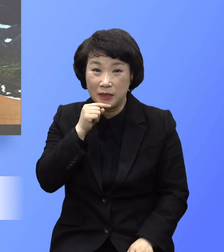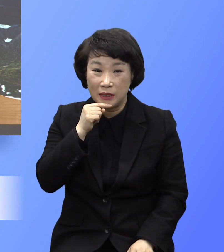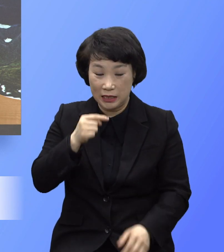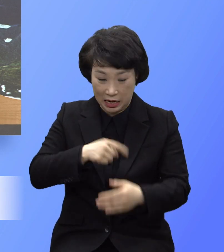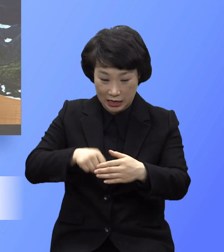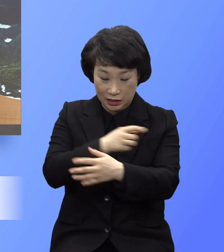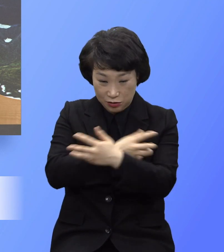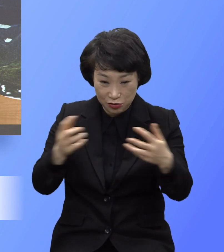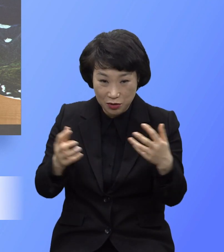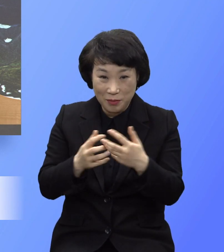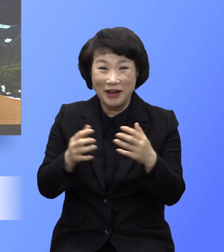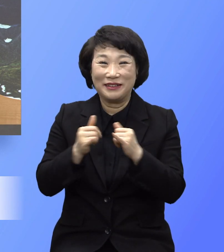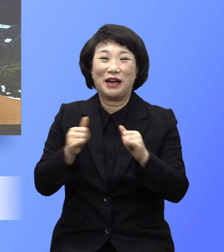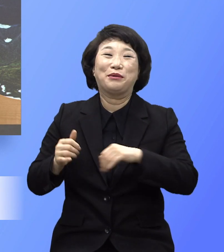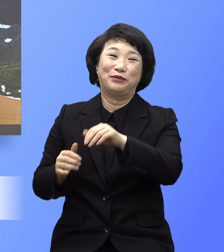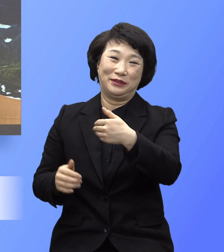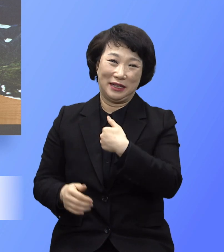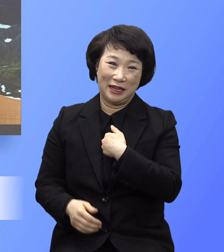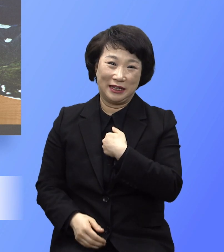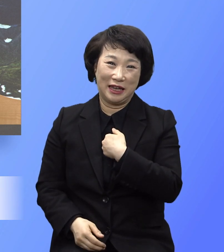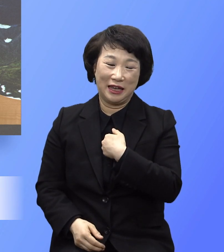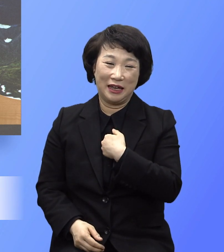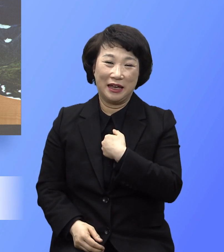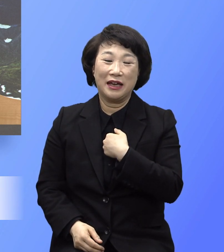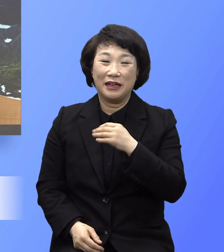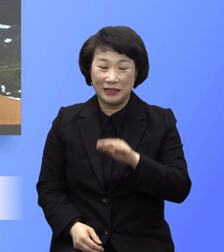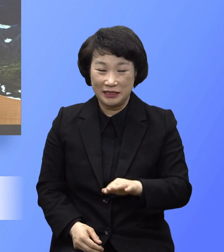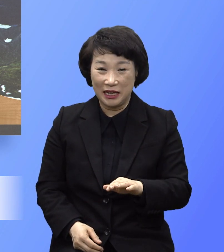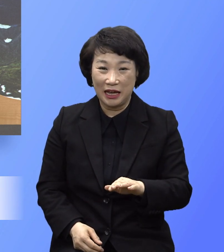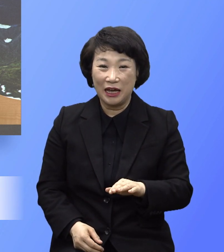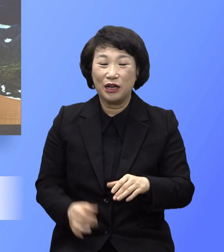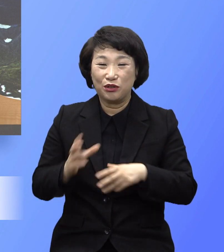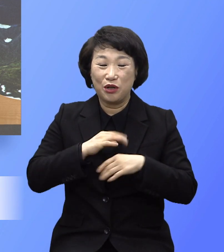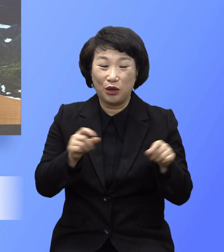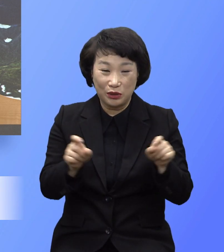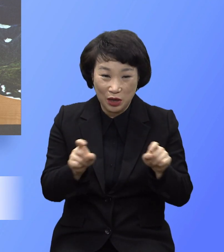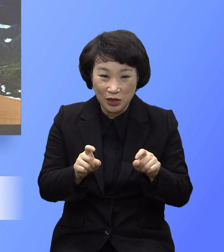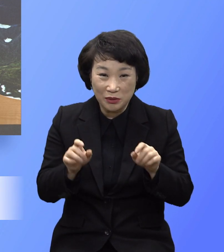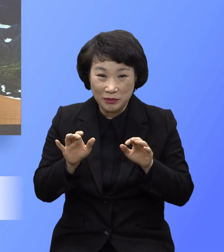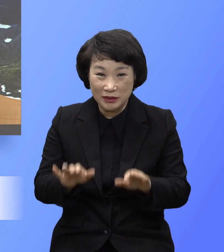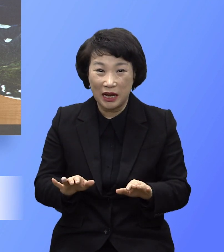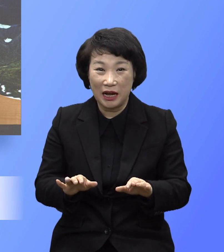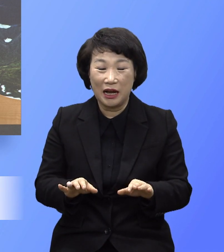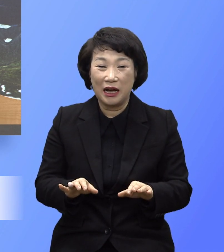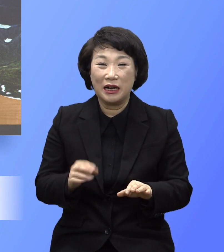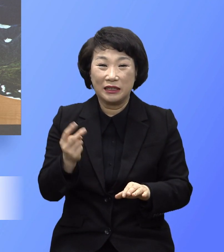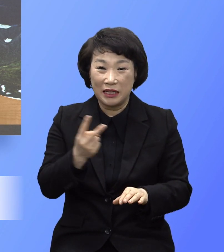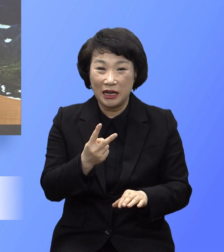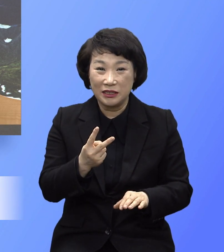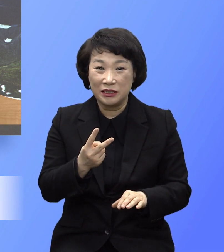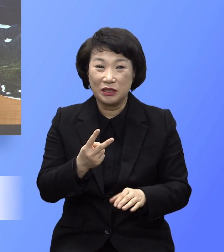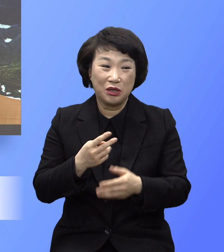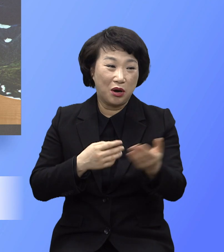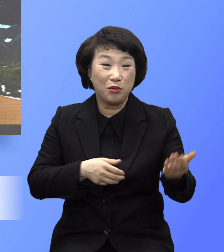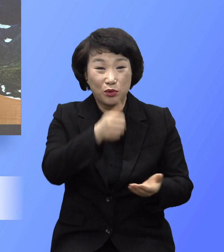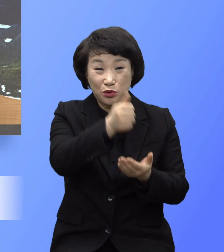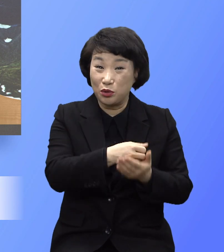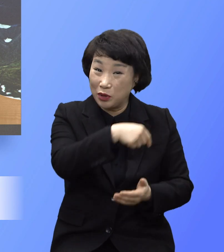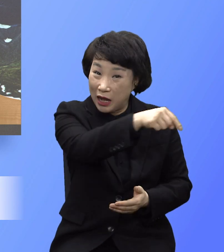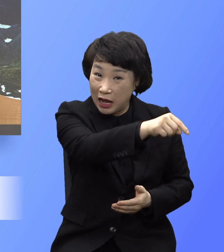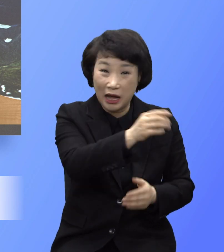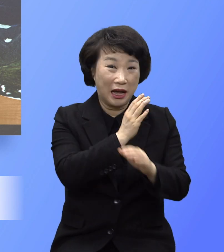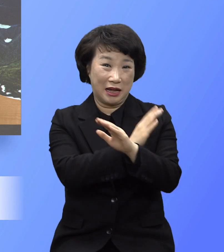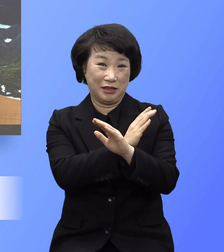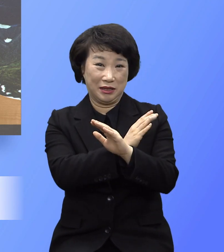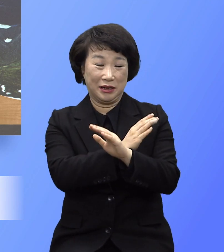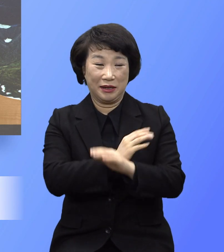내 안에 가득한 자들에게 이제는 두렵고 떨림으로 두 번 다시 죄로 돌아가서는